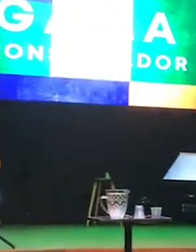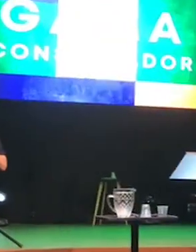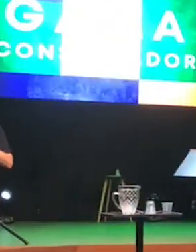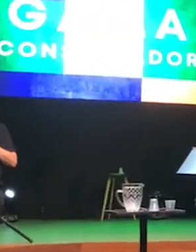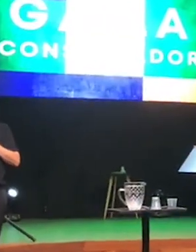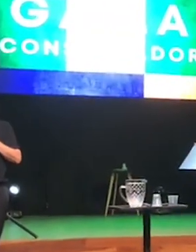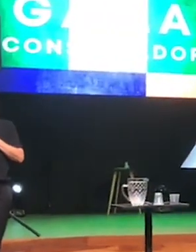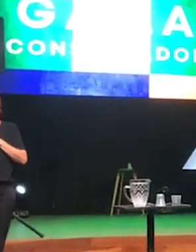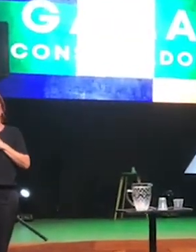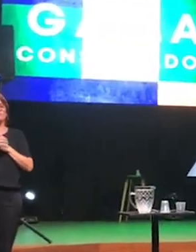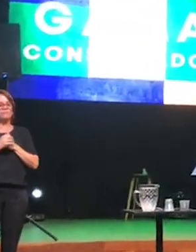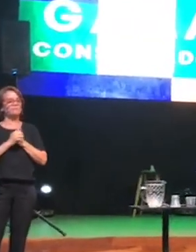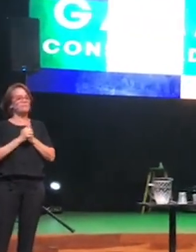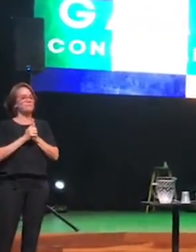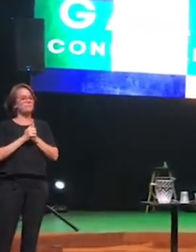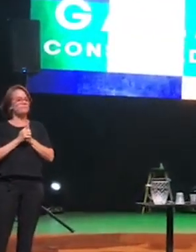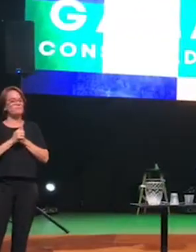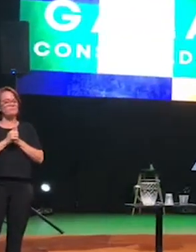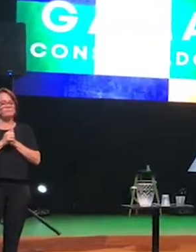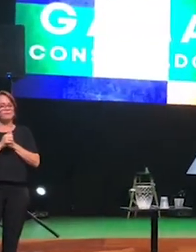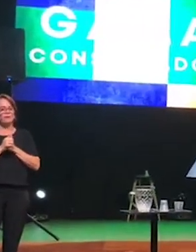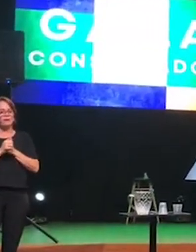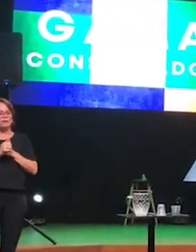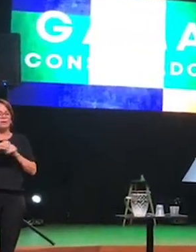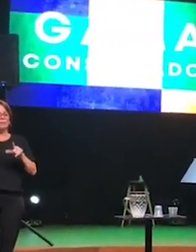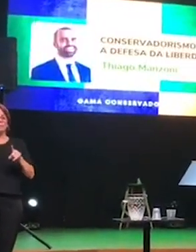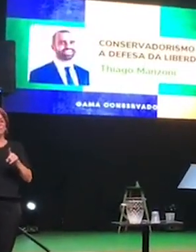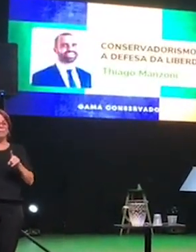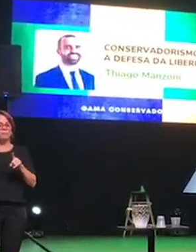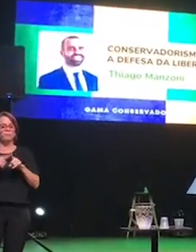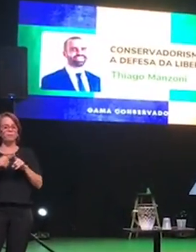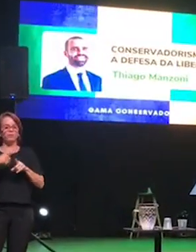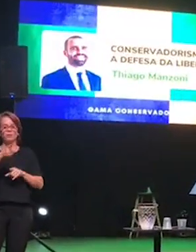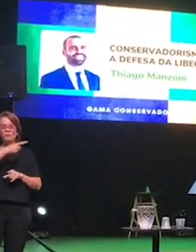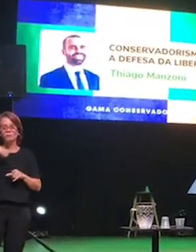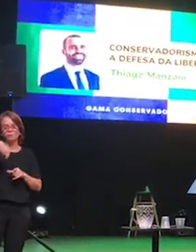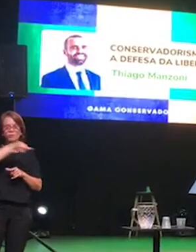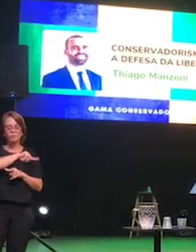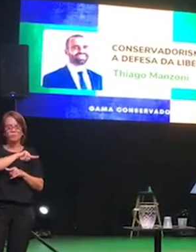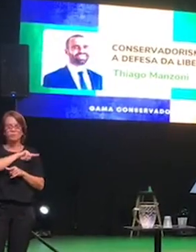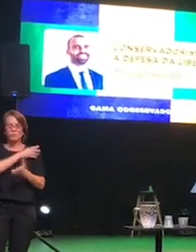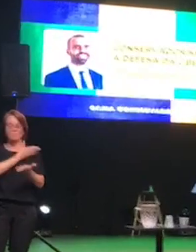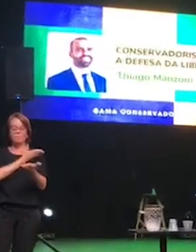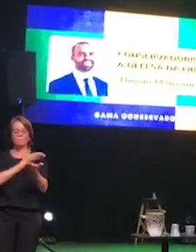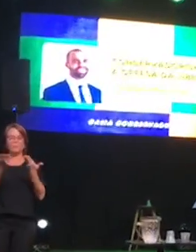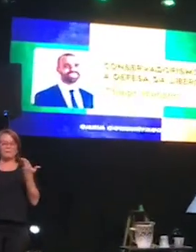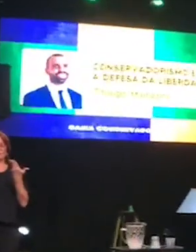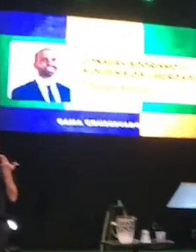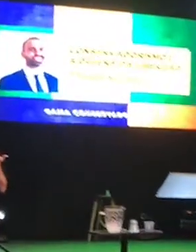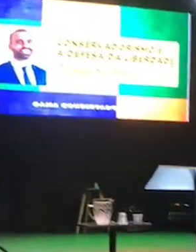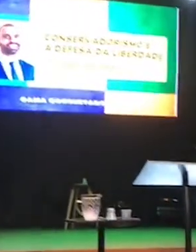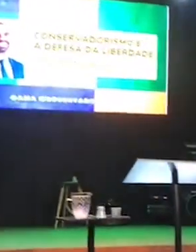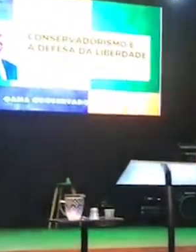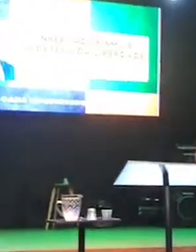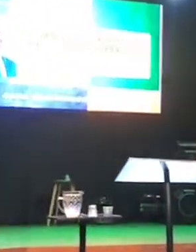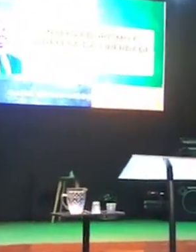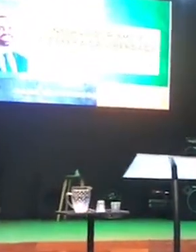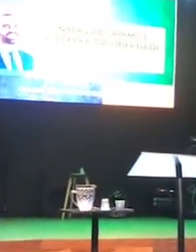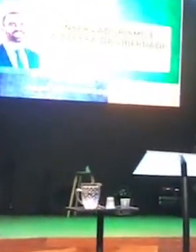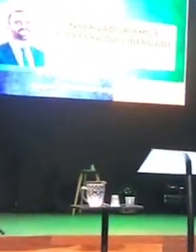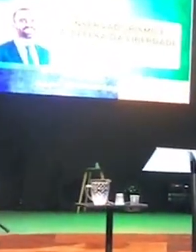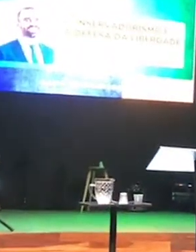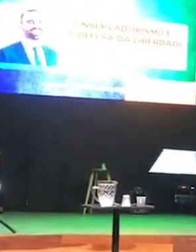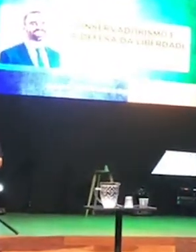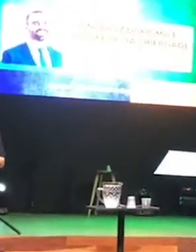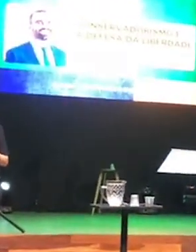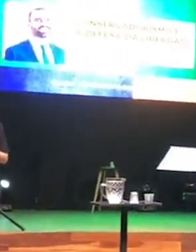Cara, é porque nós perdemos na cultura. Nós entregamos o pensamento,